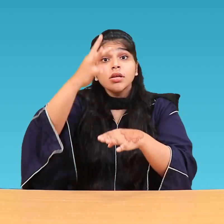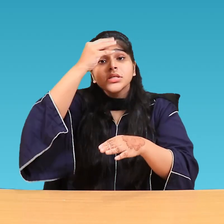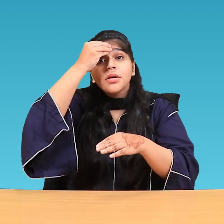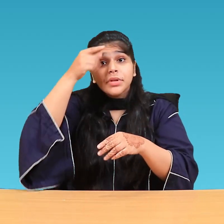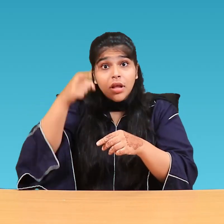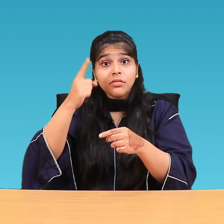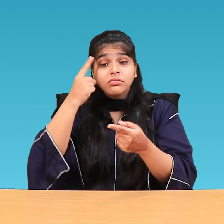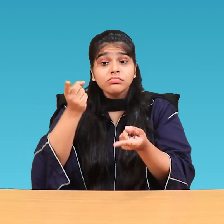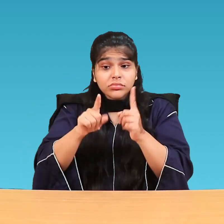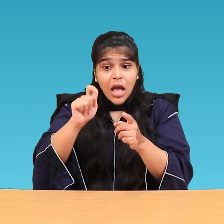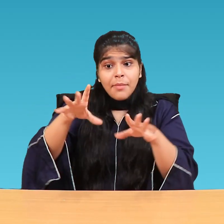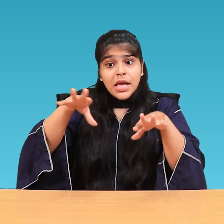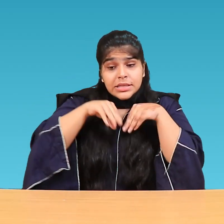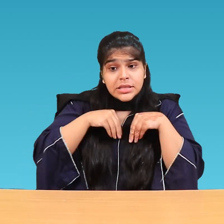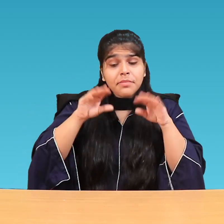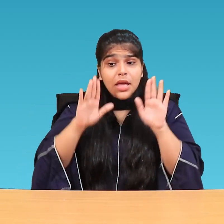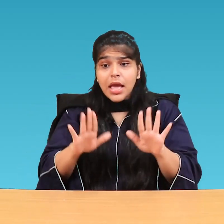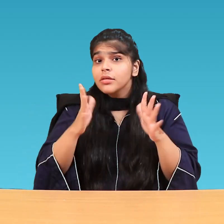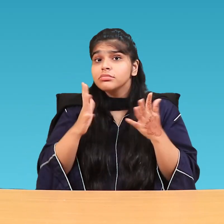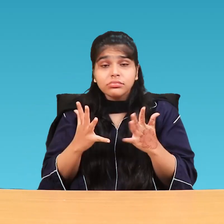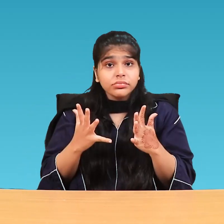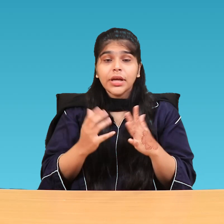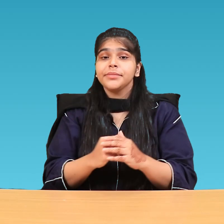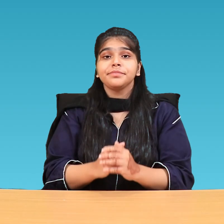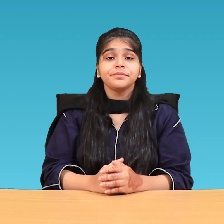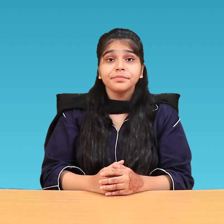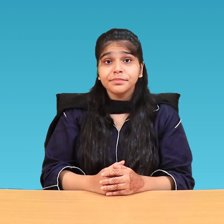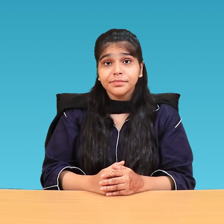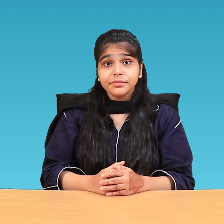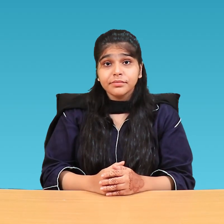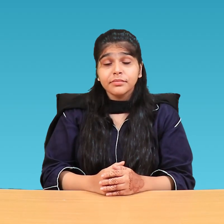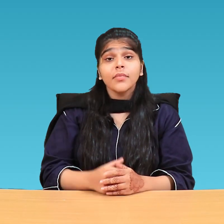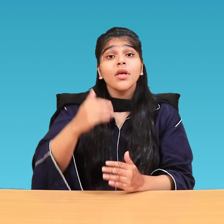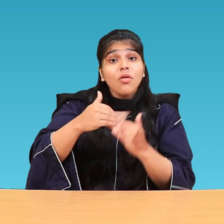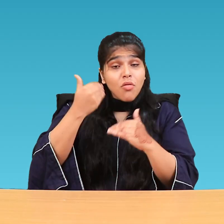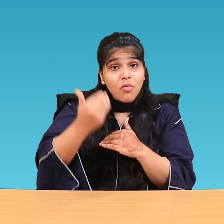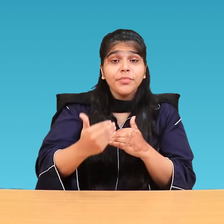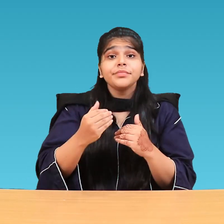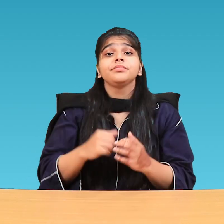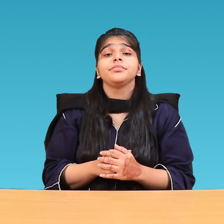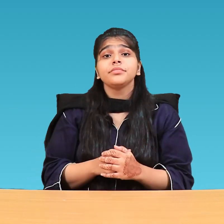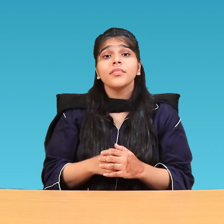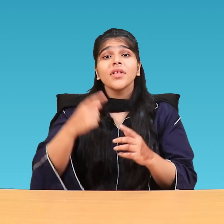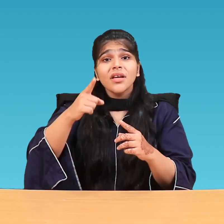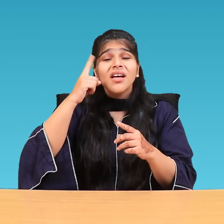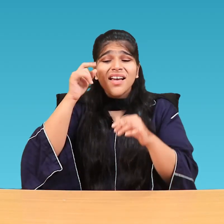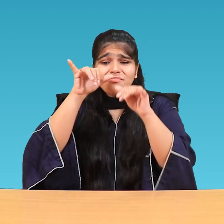وہ اس کو امپلیمنٹ کرتے ہیں یا نہیں کرتے۔ اس کے علاوہ اس کو امپلیمنٹ کرنے کے لیے